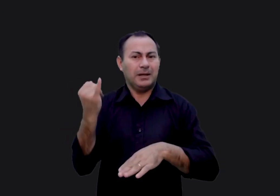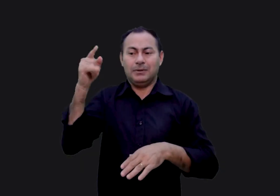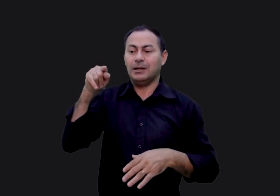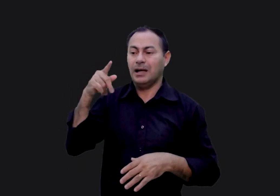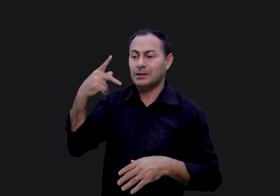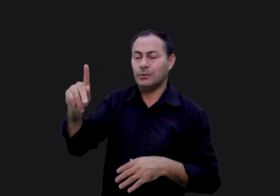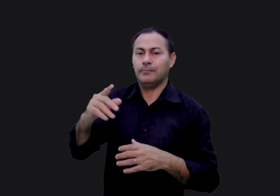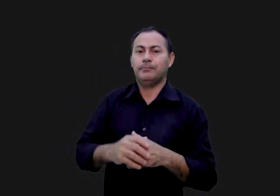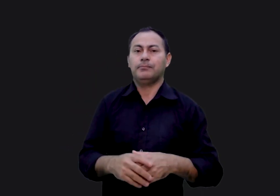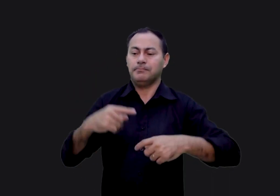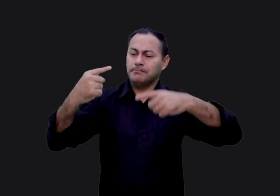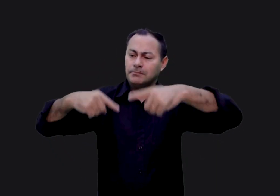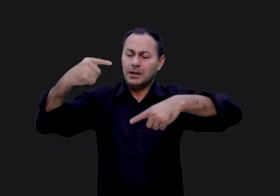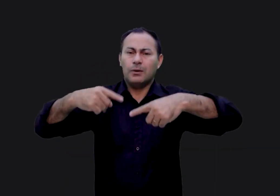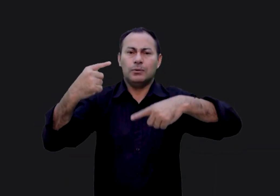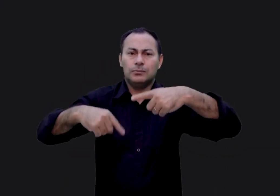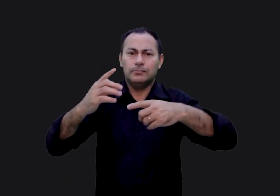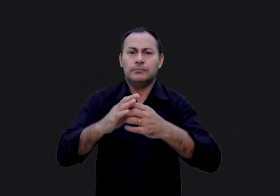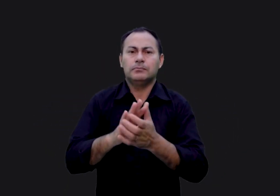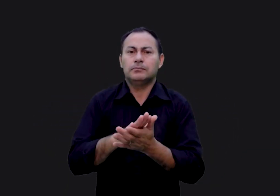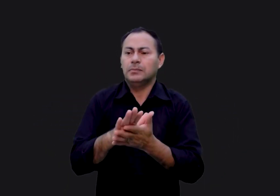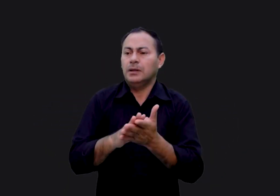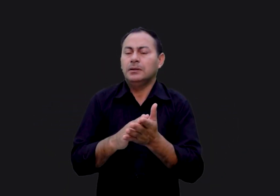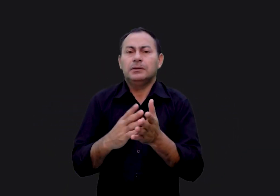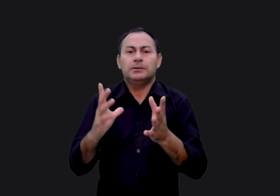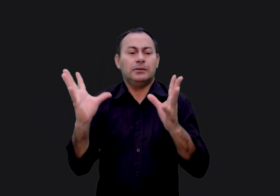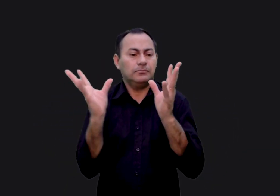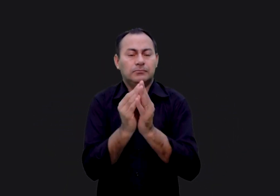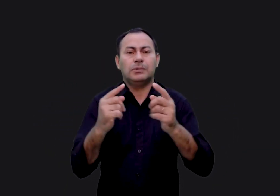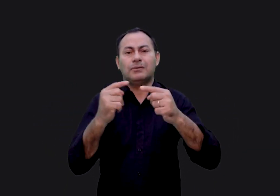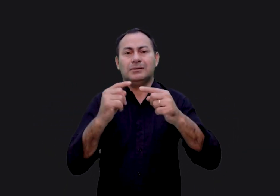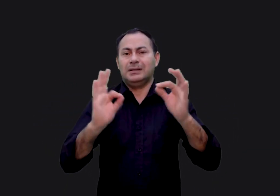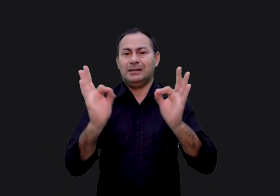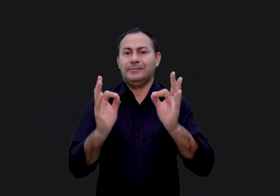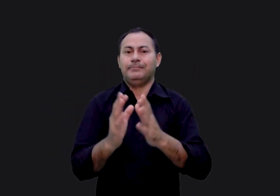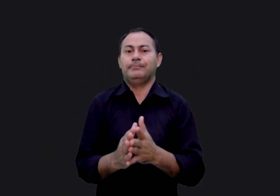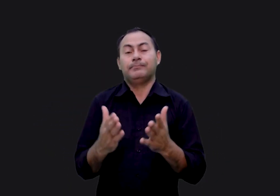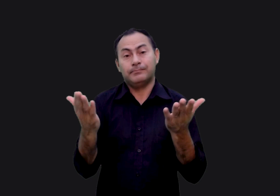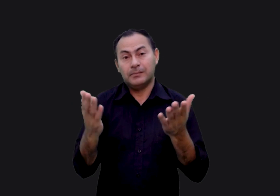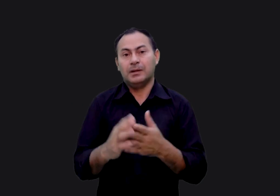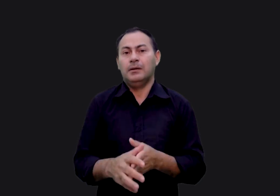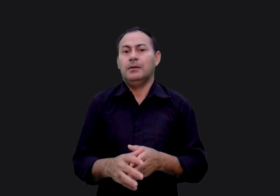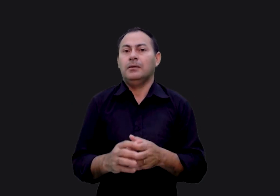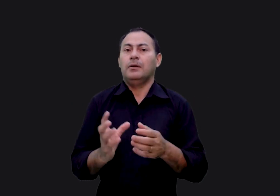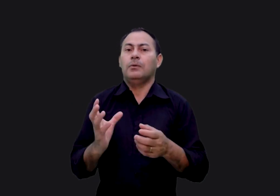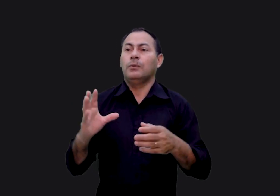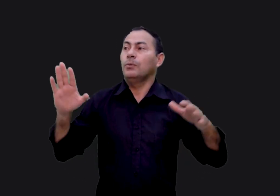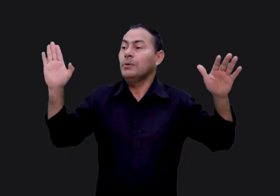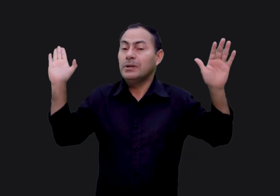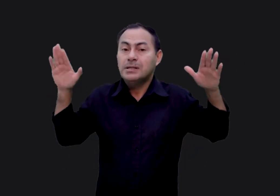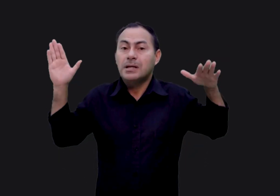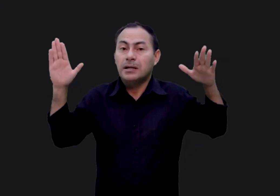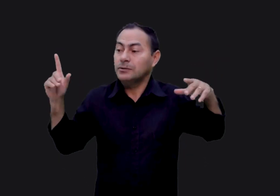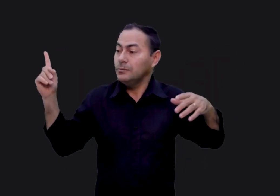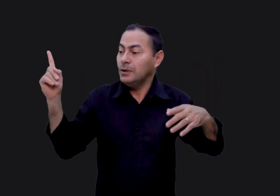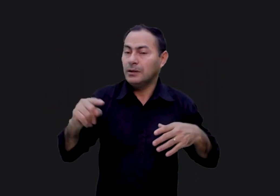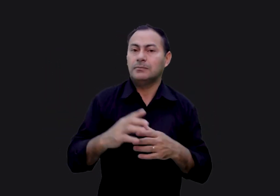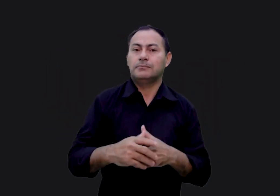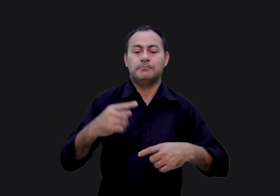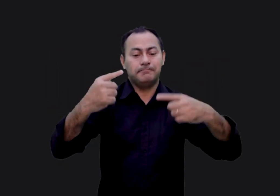você. E a discussão continuou sem que eles chegassem a uma conclusão. Então incluíram os anjos na